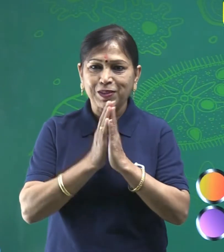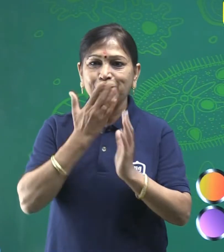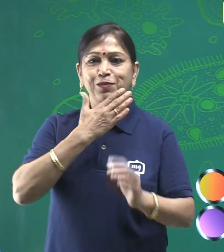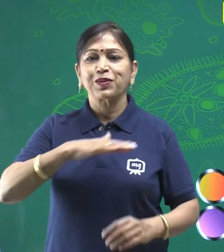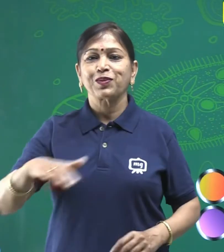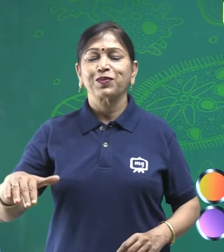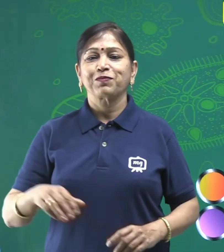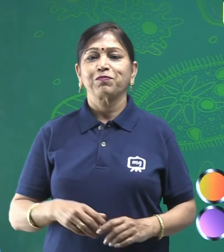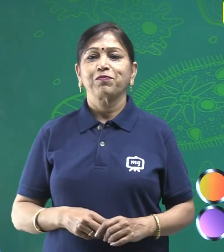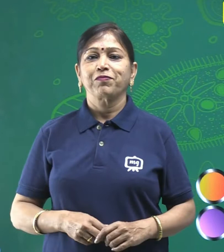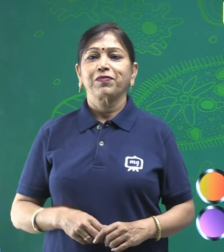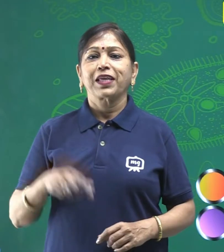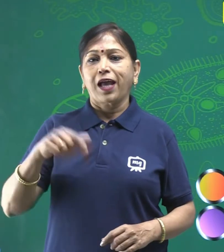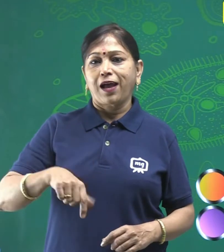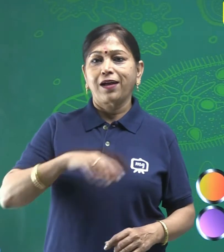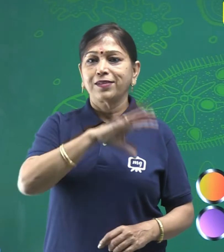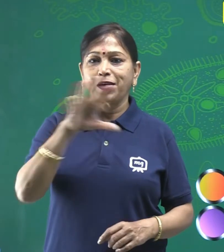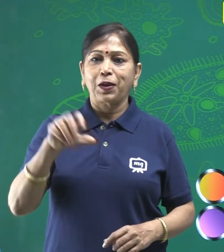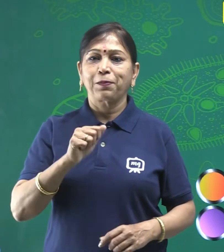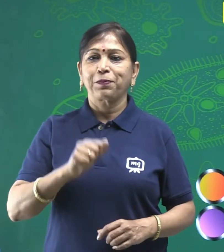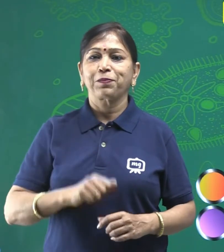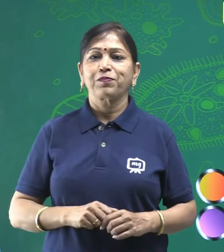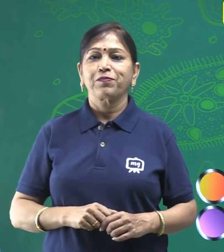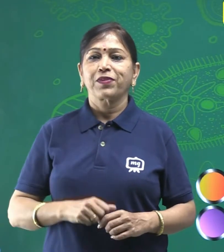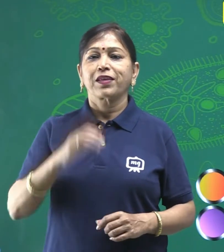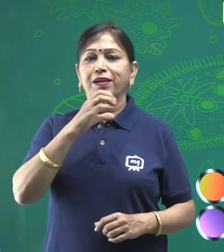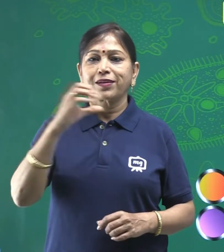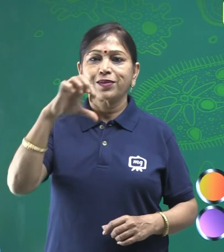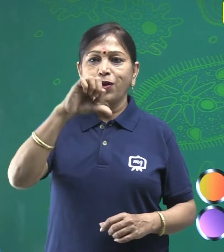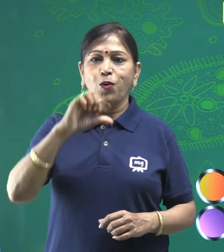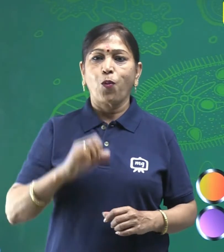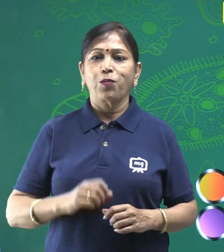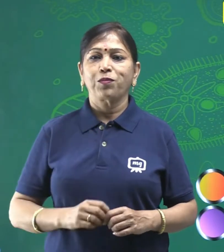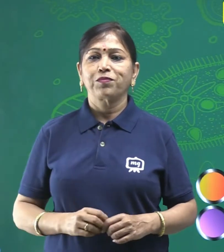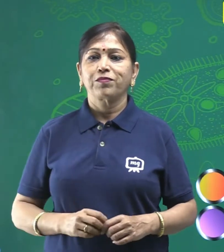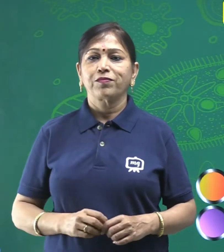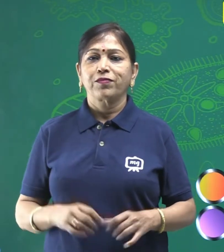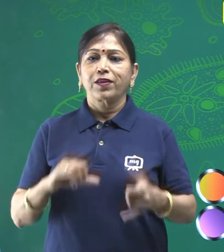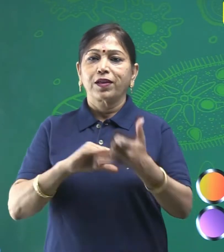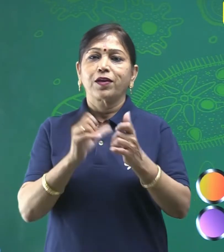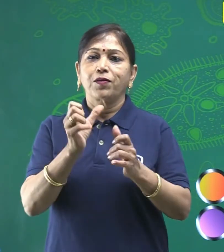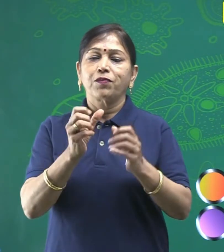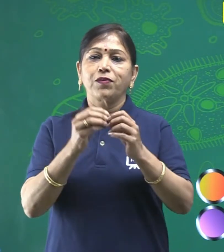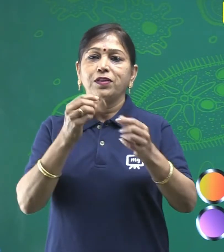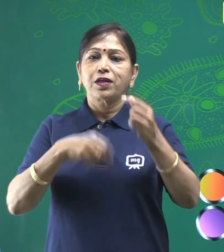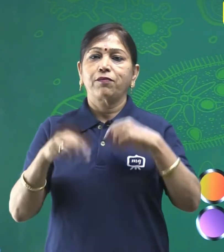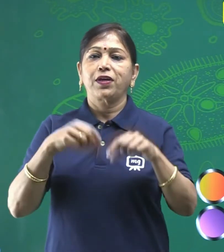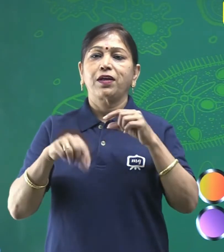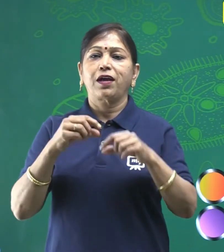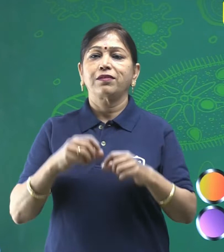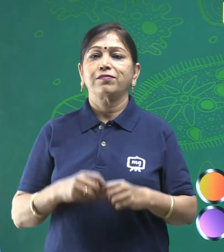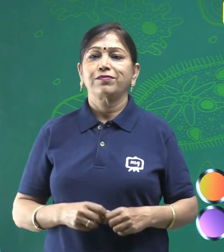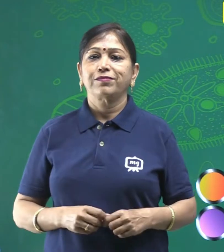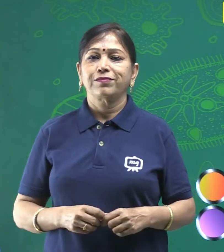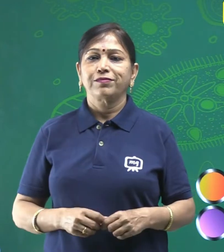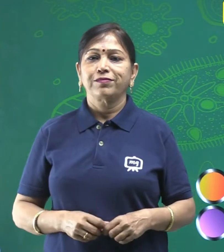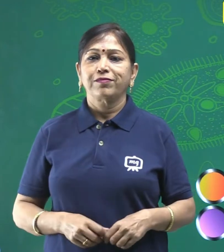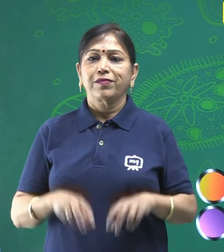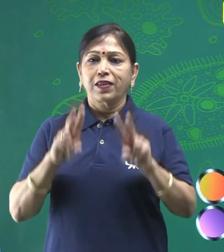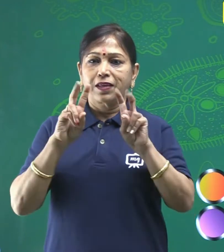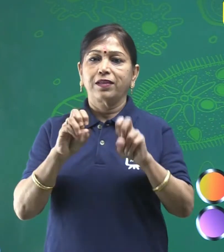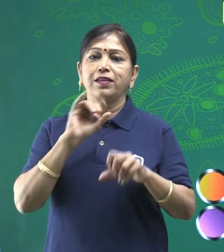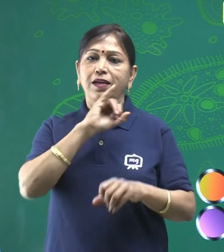नमस्ते बच्चों। आज हम कक्षा 9 विषय विज्ञान